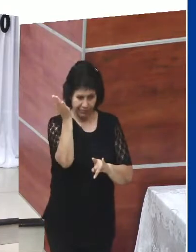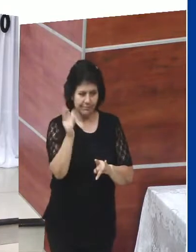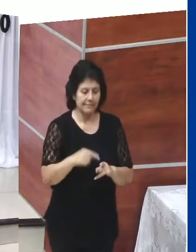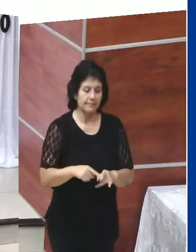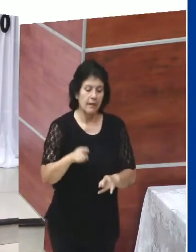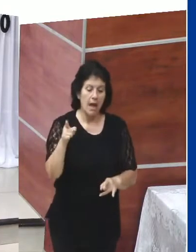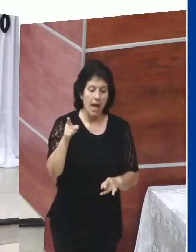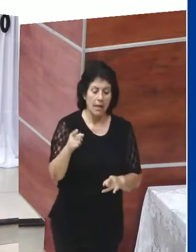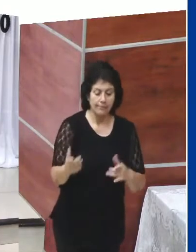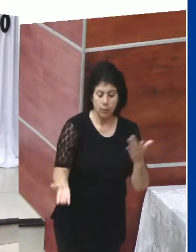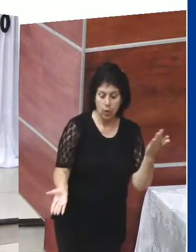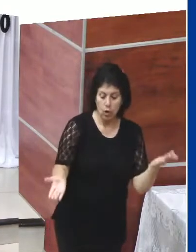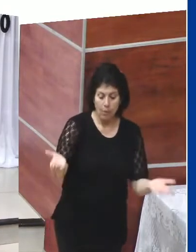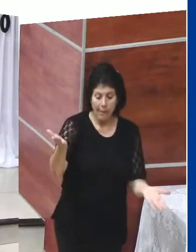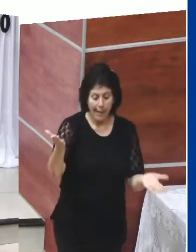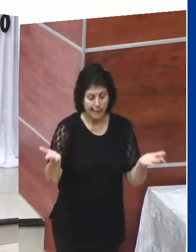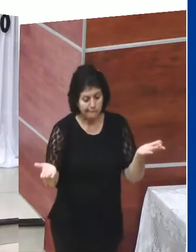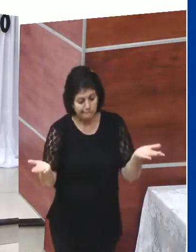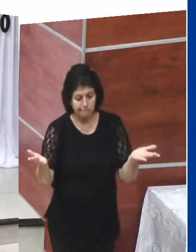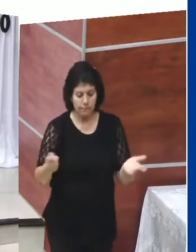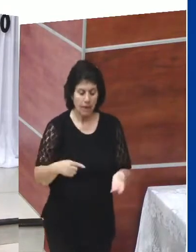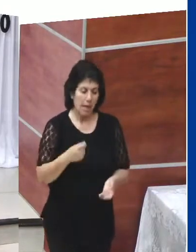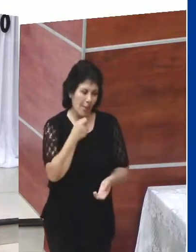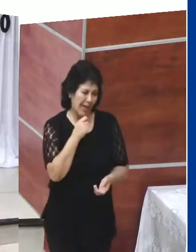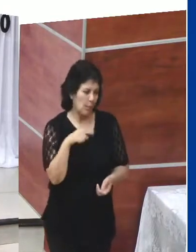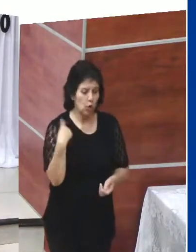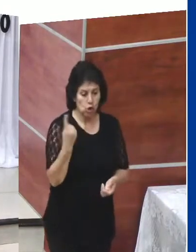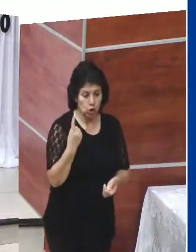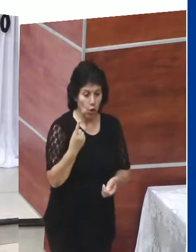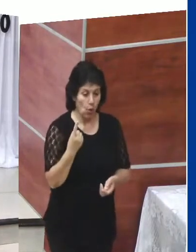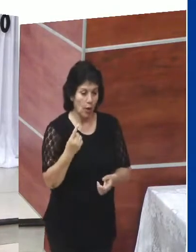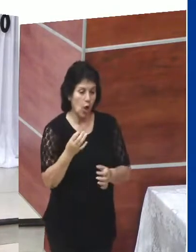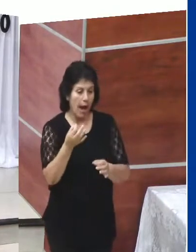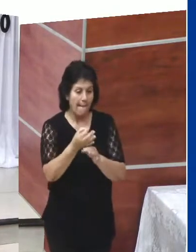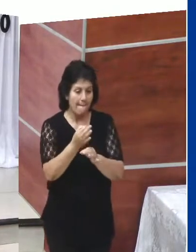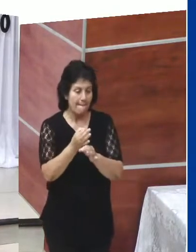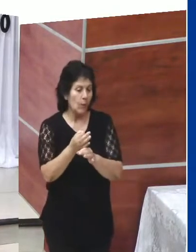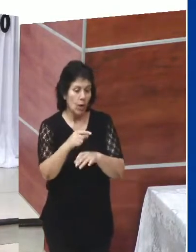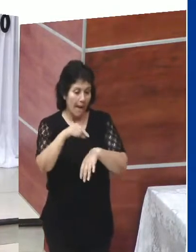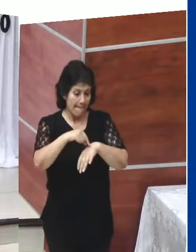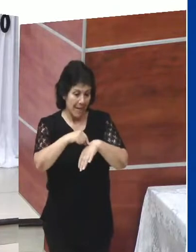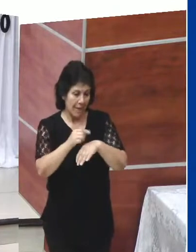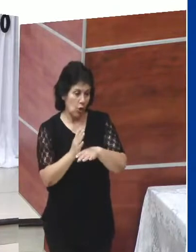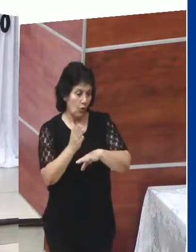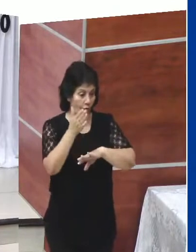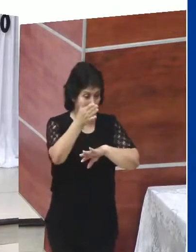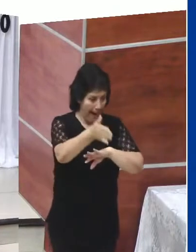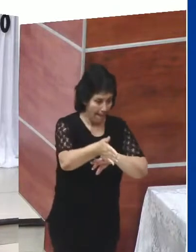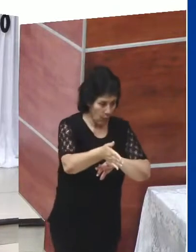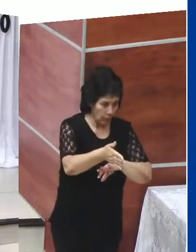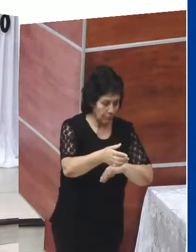Y no tenemos que comer. Cuando nosotros vamos al médico, ¿qué nos dice? Coman pausado.